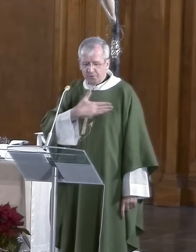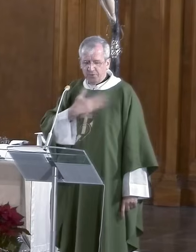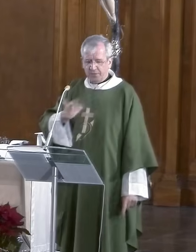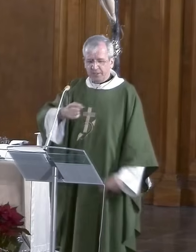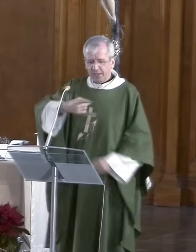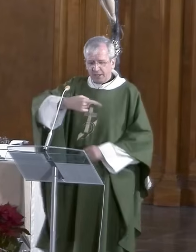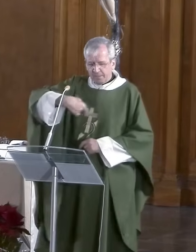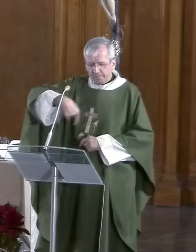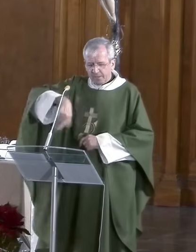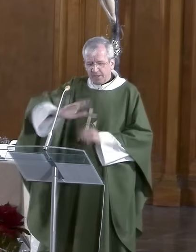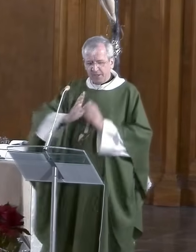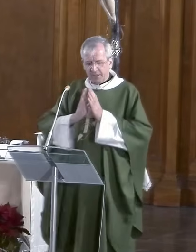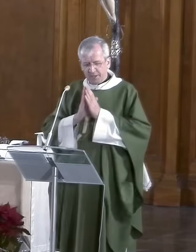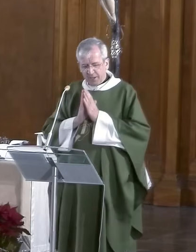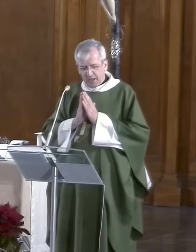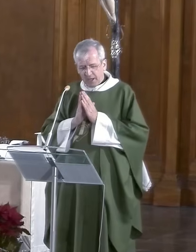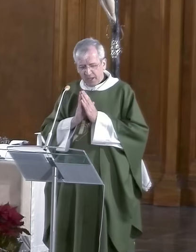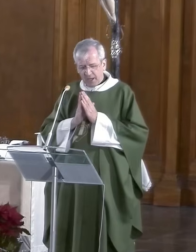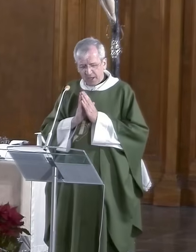Señor, ten